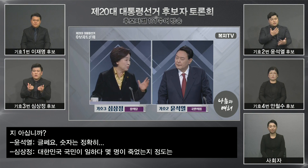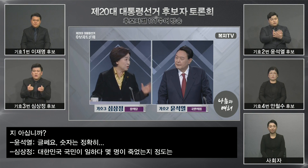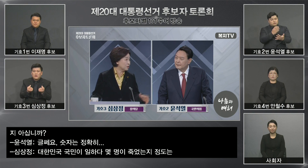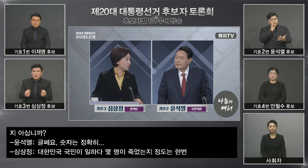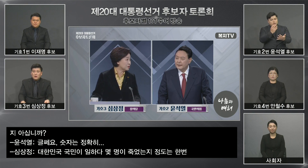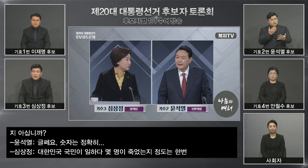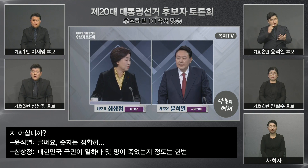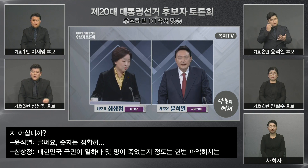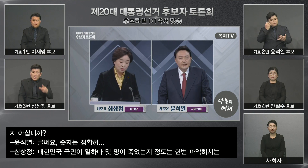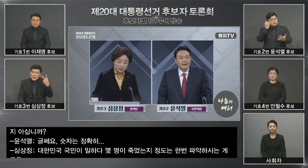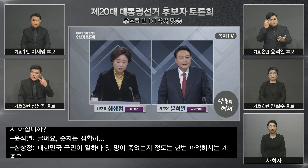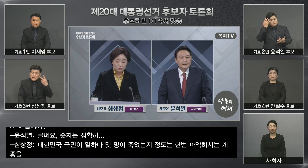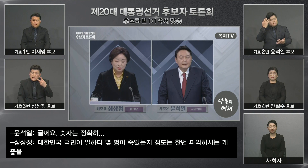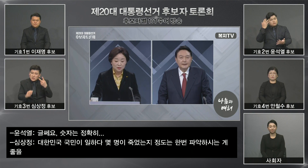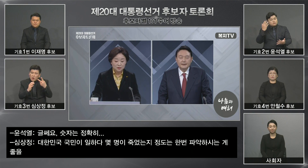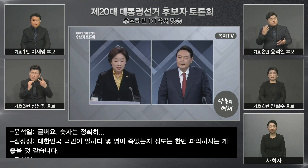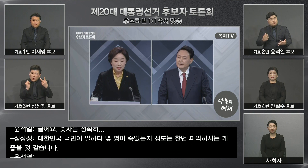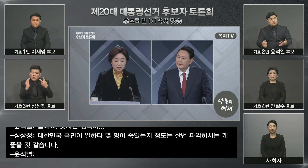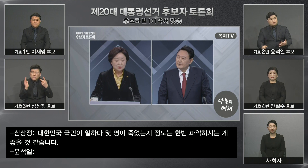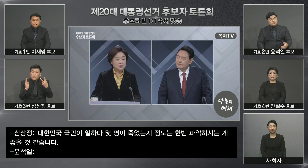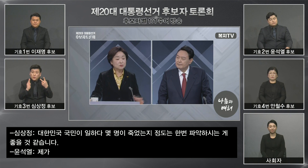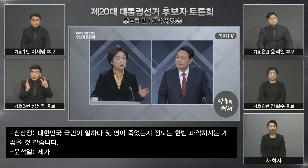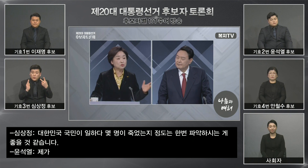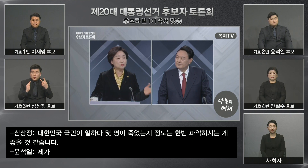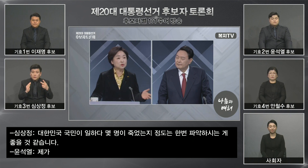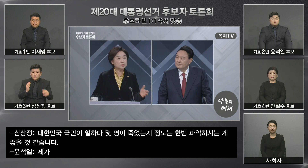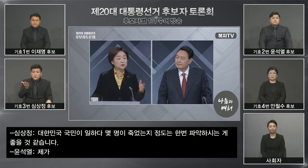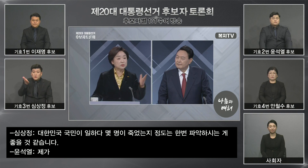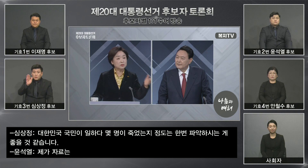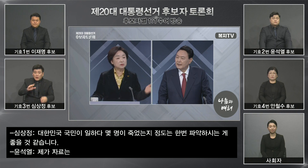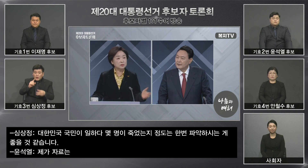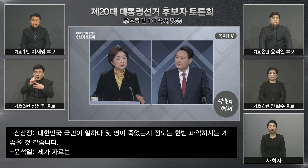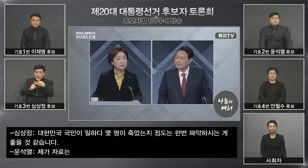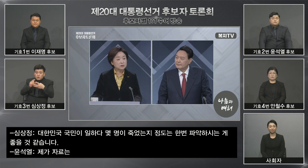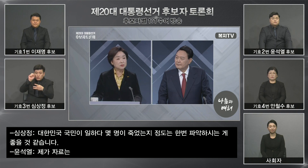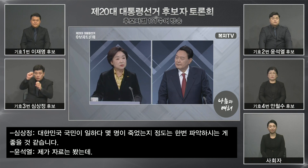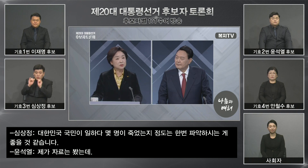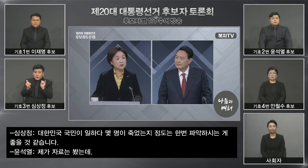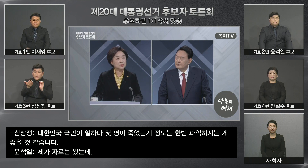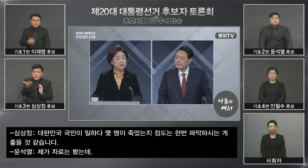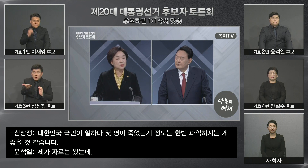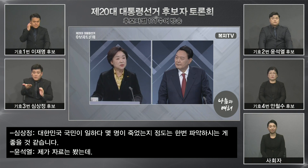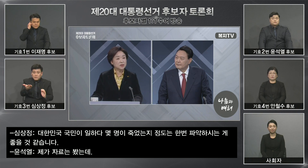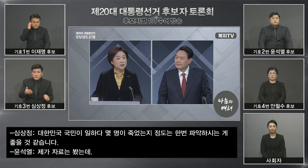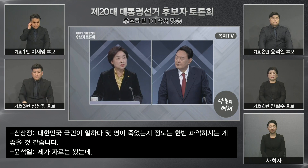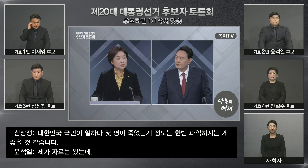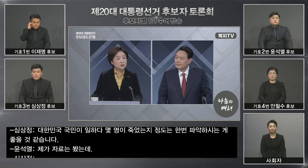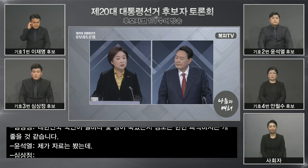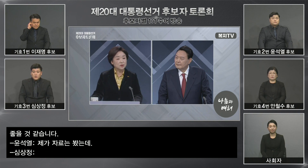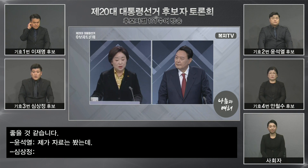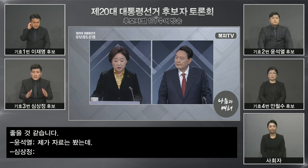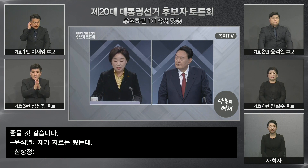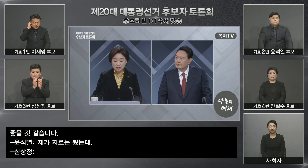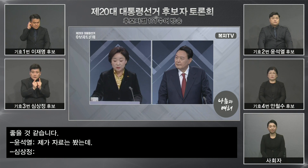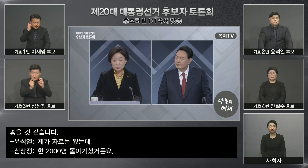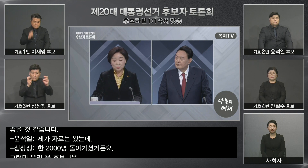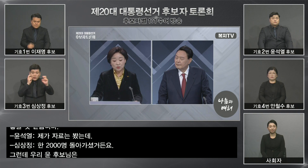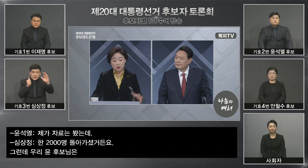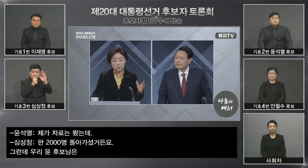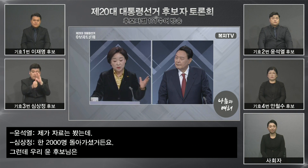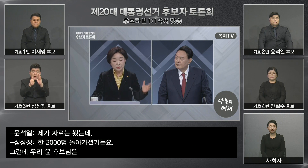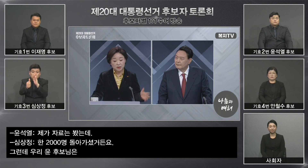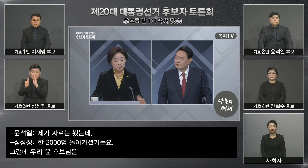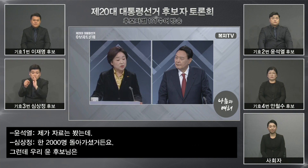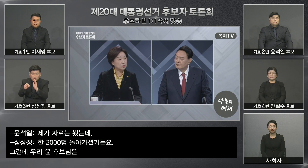한 2,000명 돌아가셨거든요. 근데 이제 우리 윤 후보님은 이제 현장에 가셔서